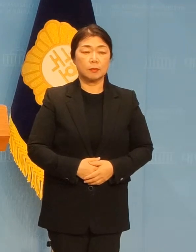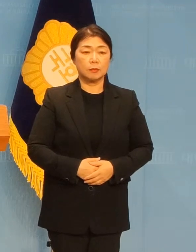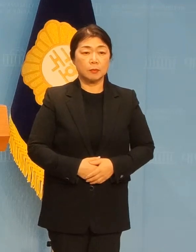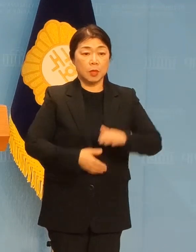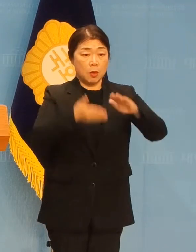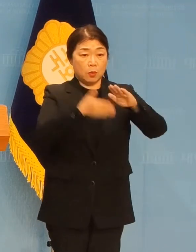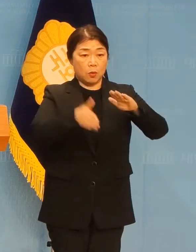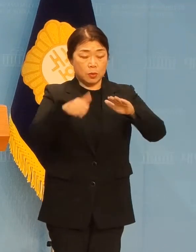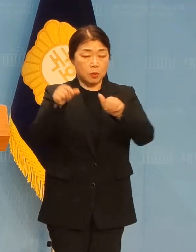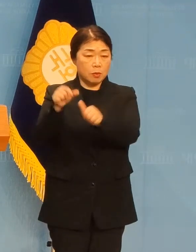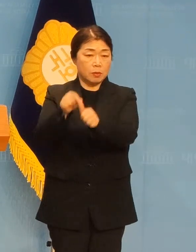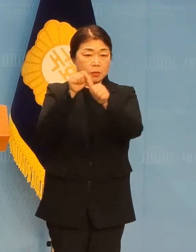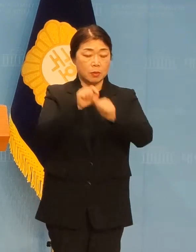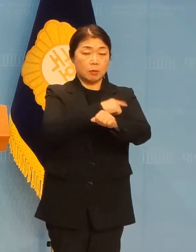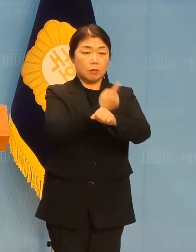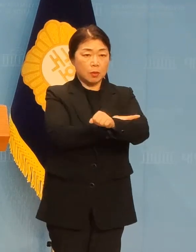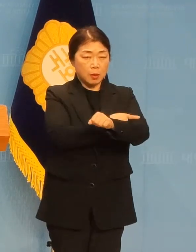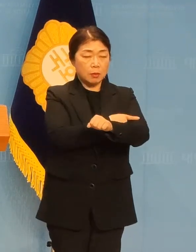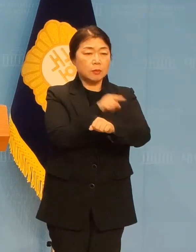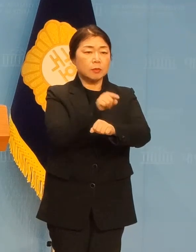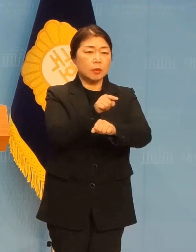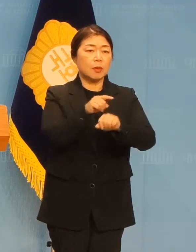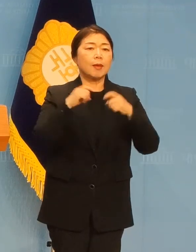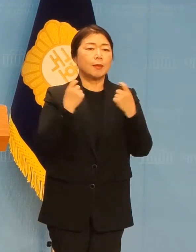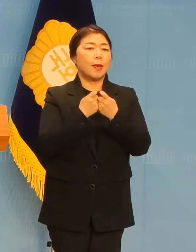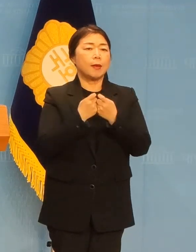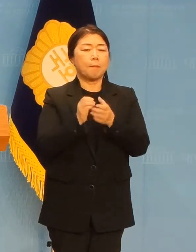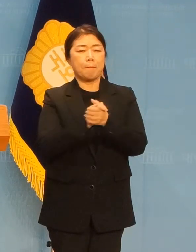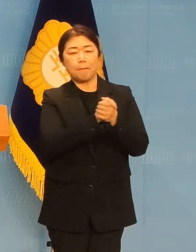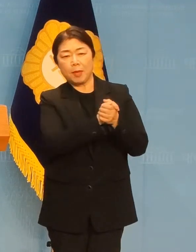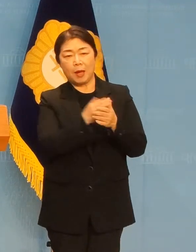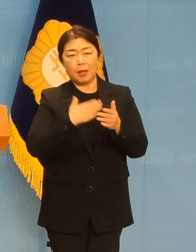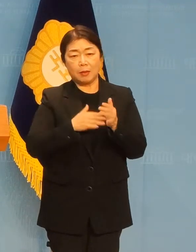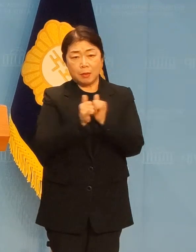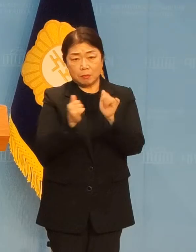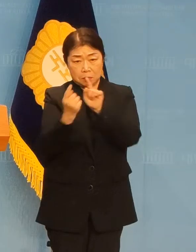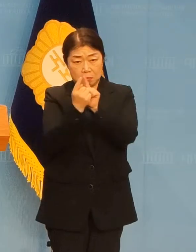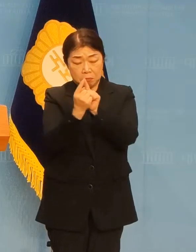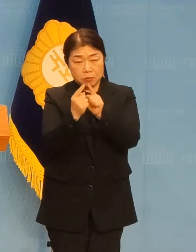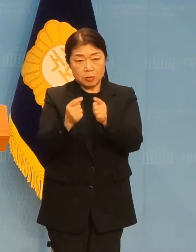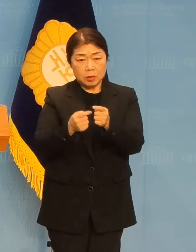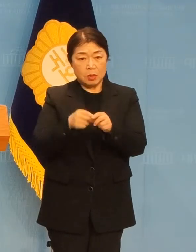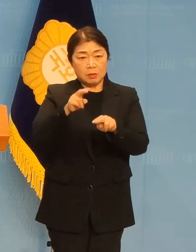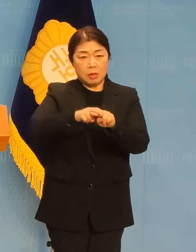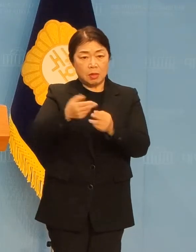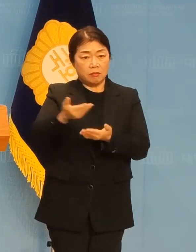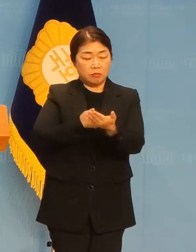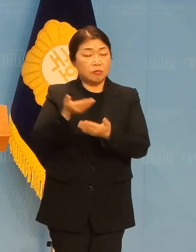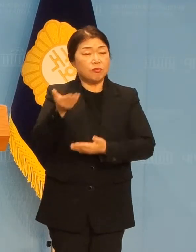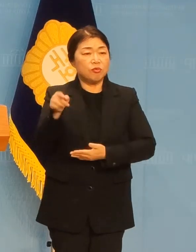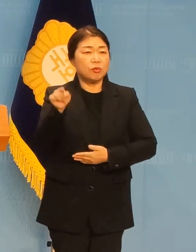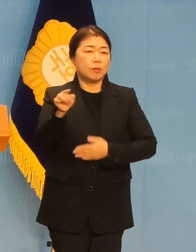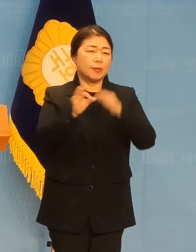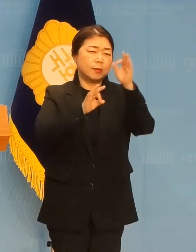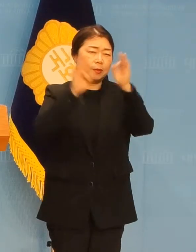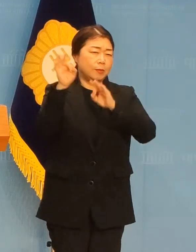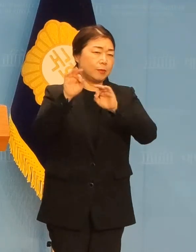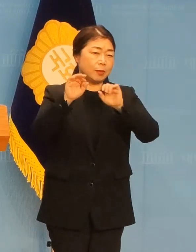공적 인사 권한을 사적 인맥과 결탁해 나눠먹는 순간 그것은 단순한 실수가